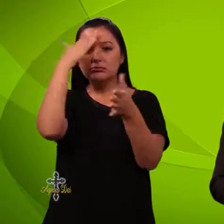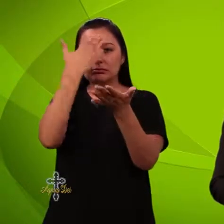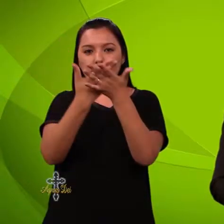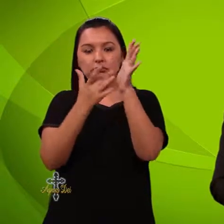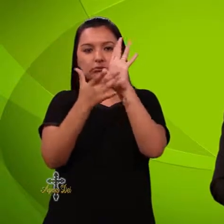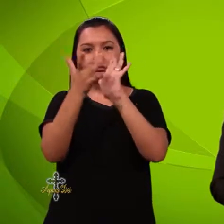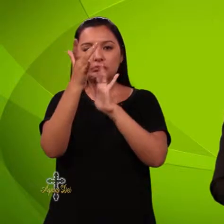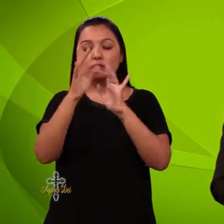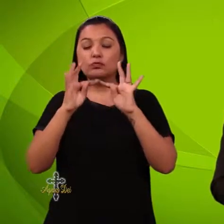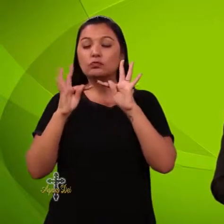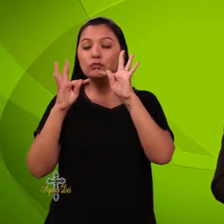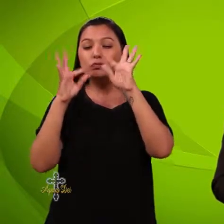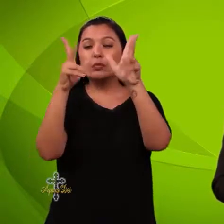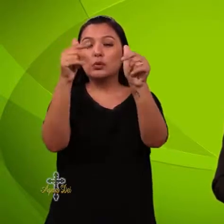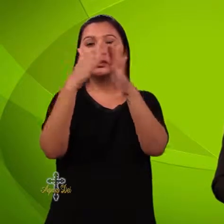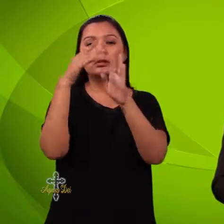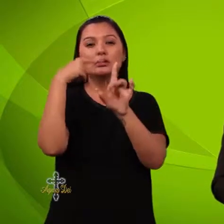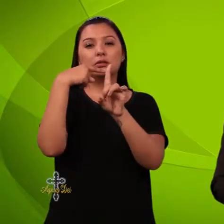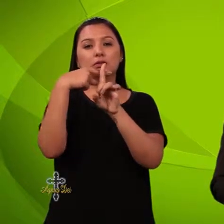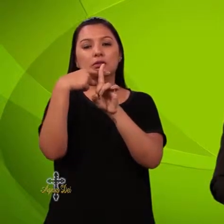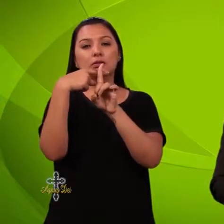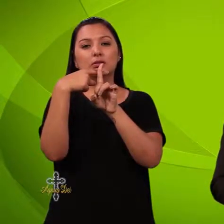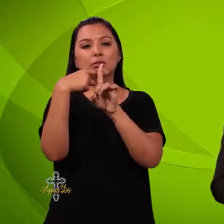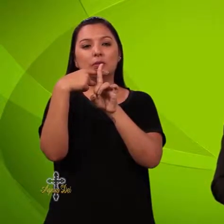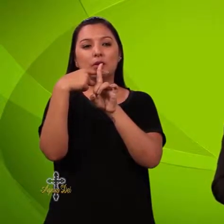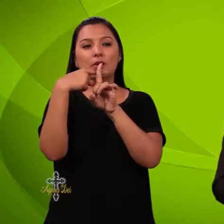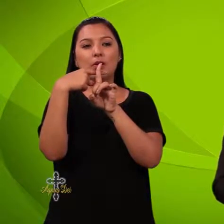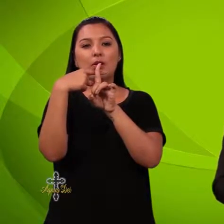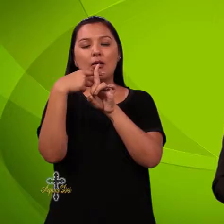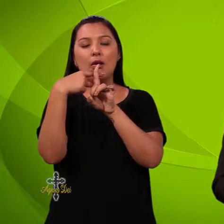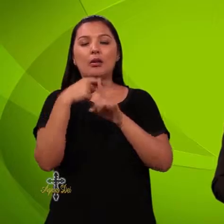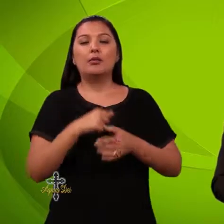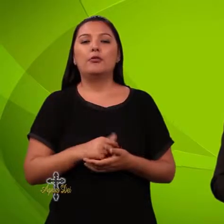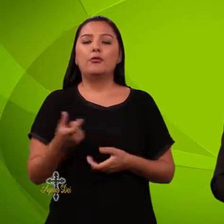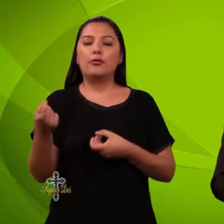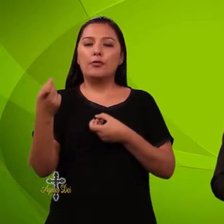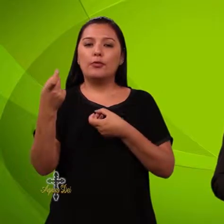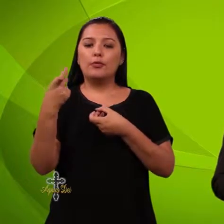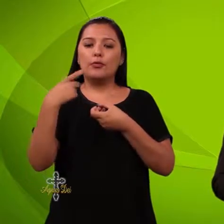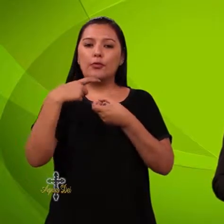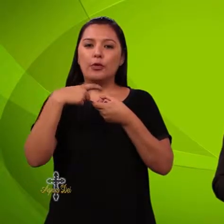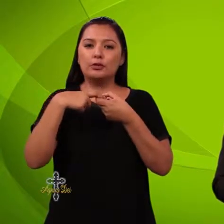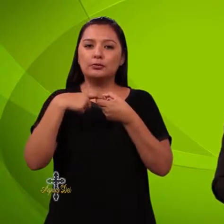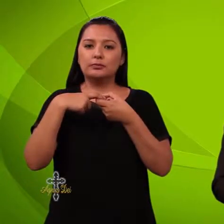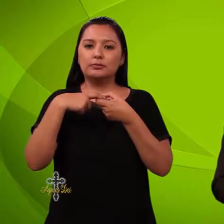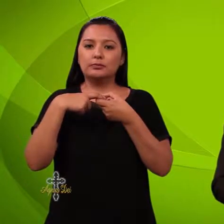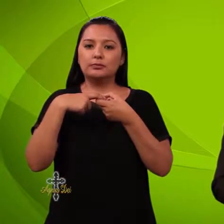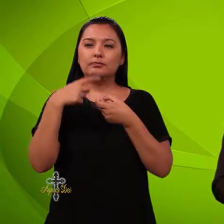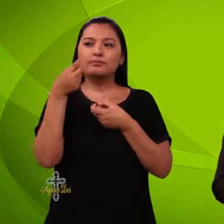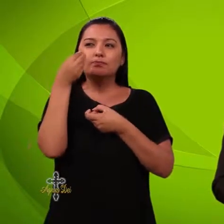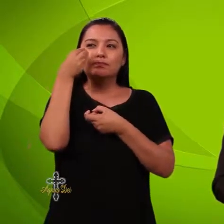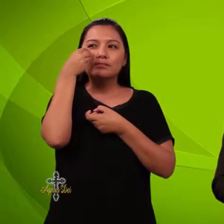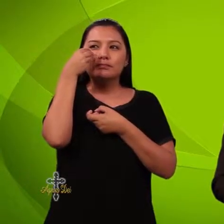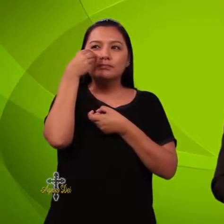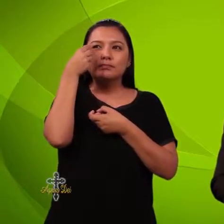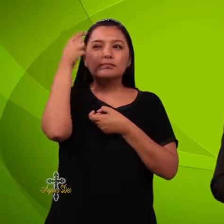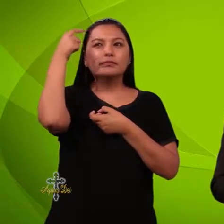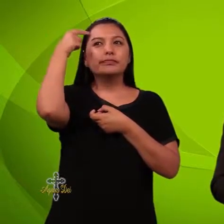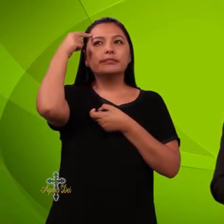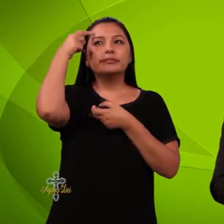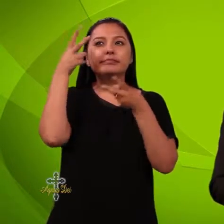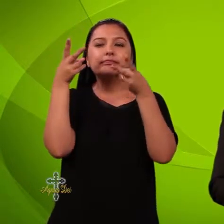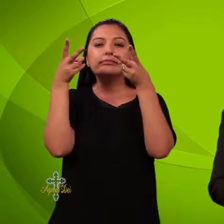Vou fazendo um pouco da catequese, falando sobre o tempo da Páscoa, na voz desse padre, da Canção